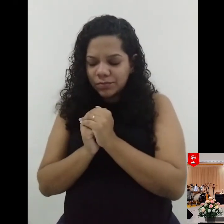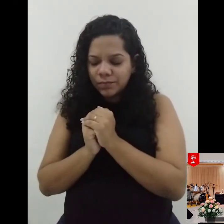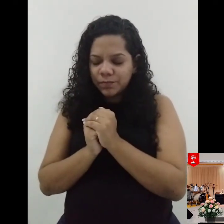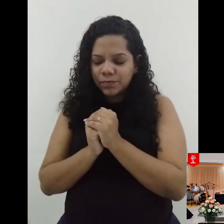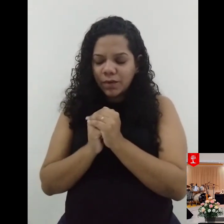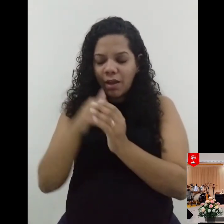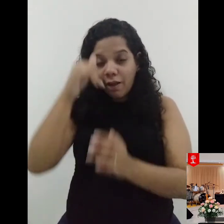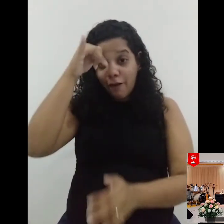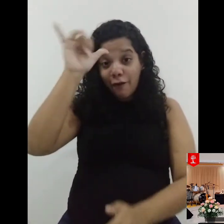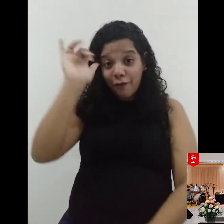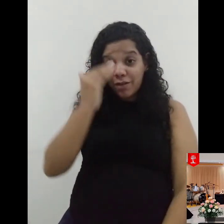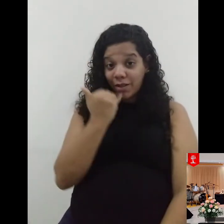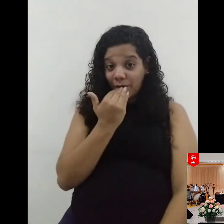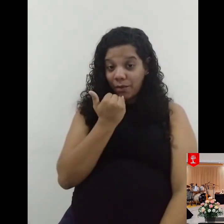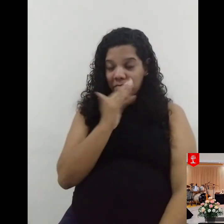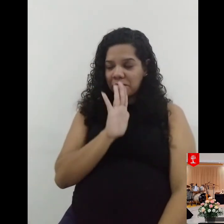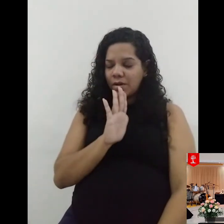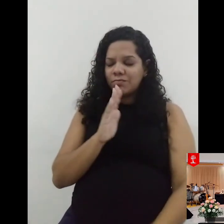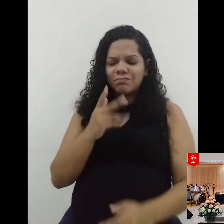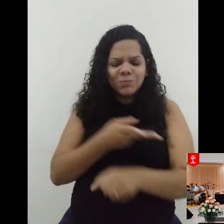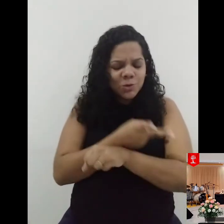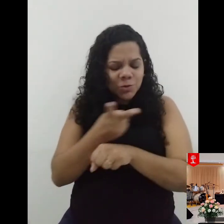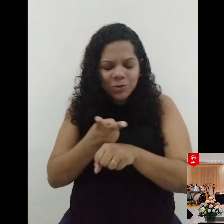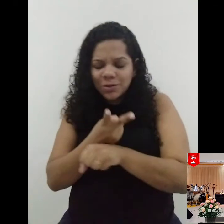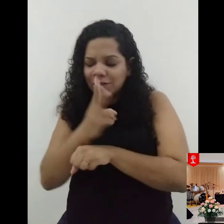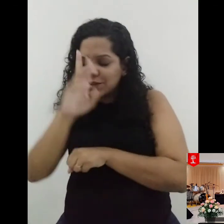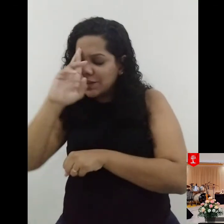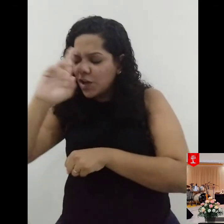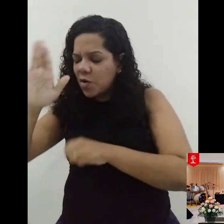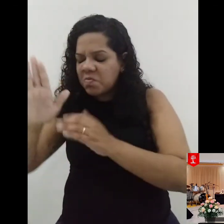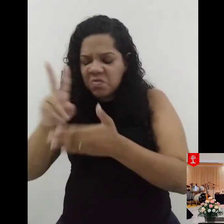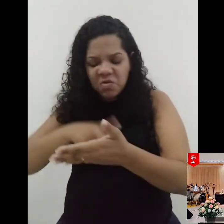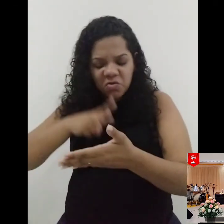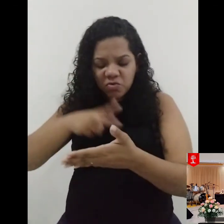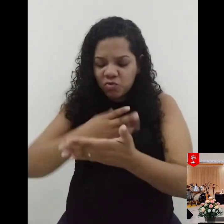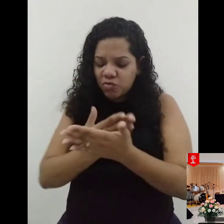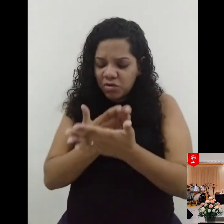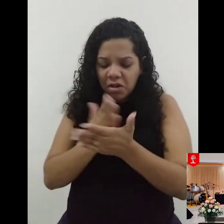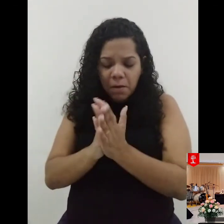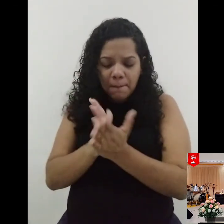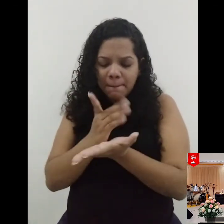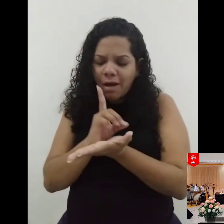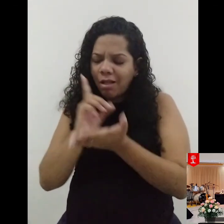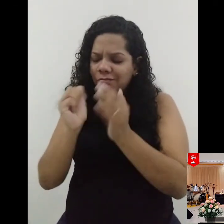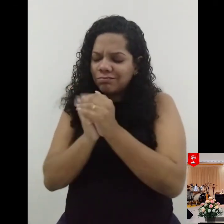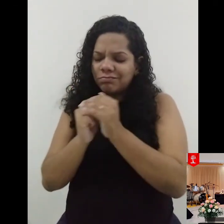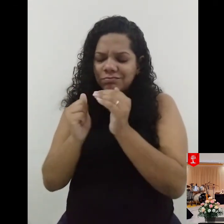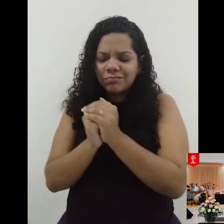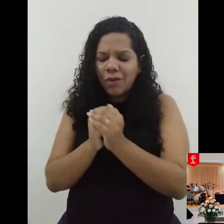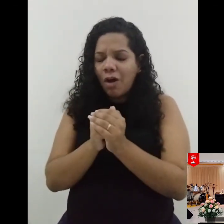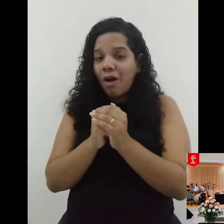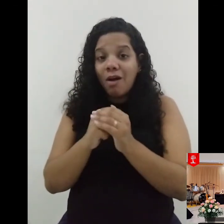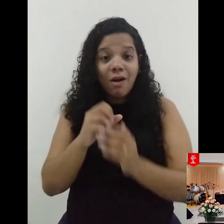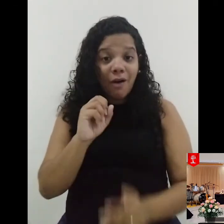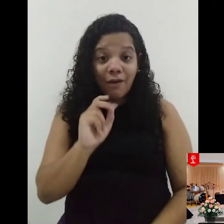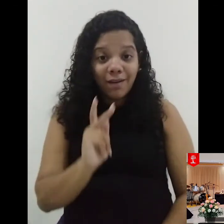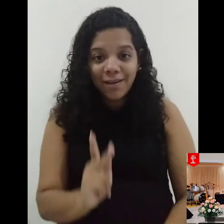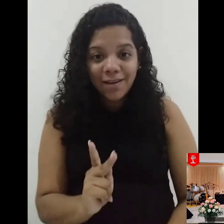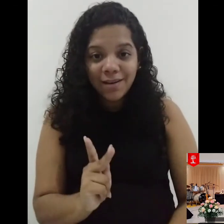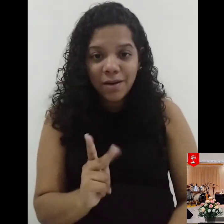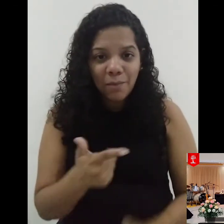era o que isso representava para ele. O que representava para o fariseu?